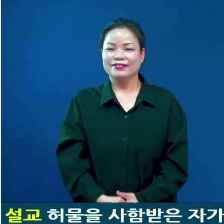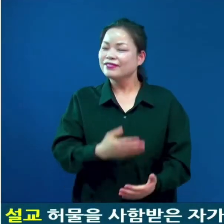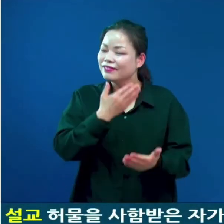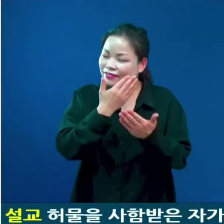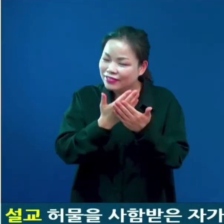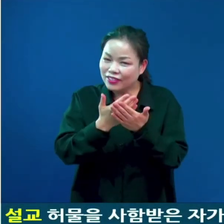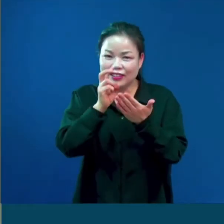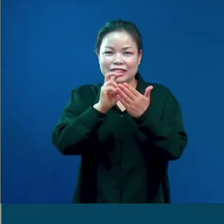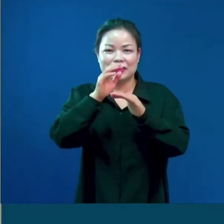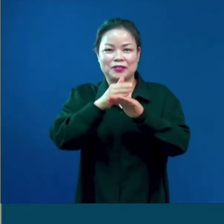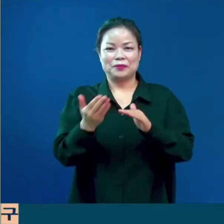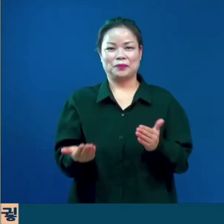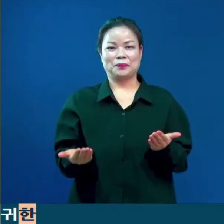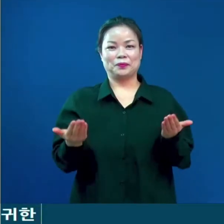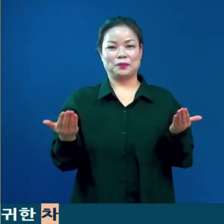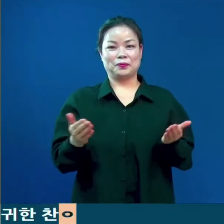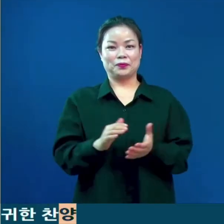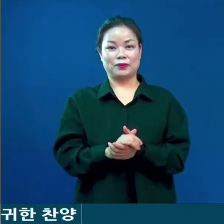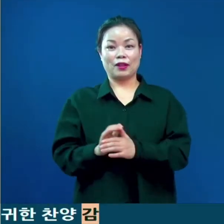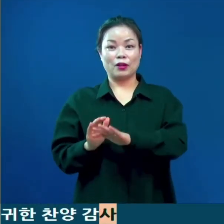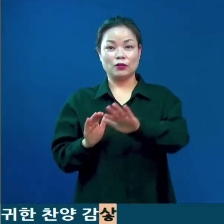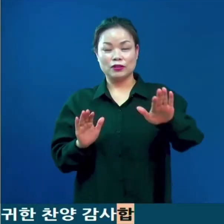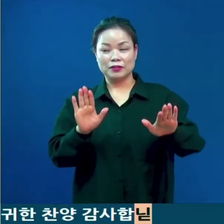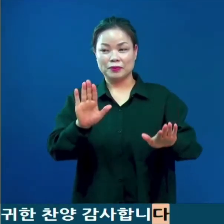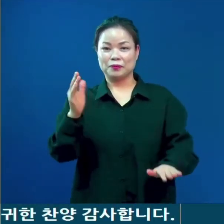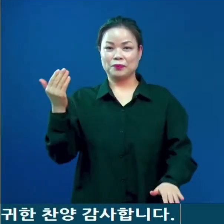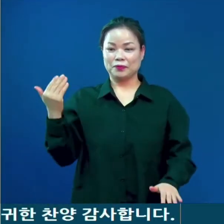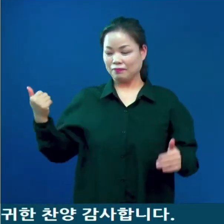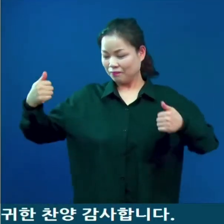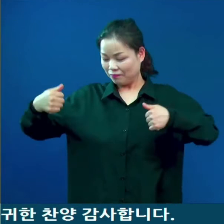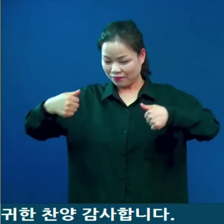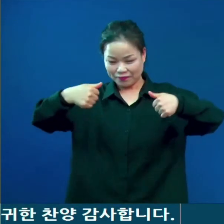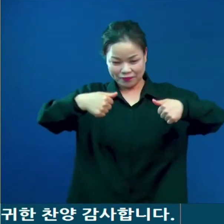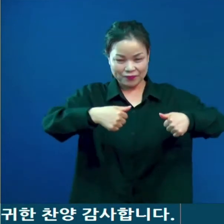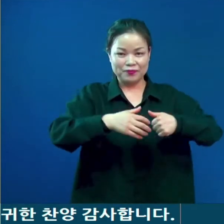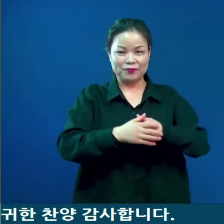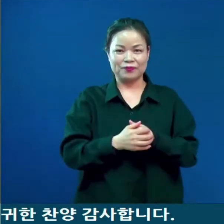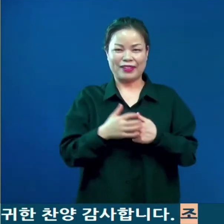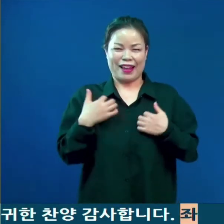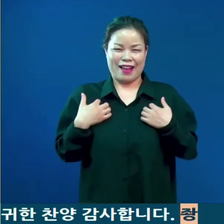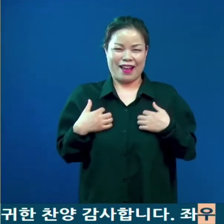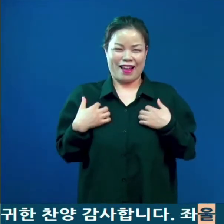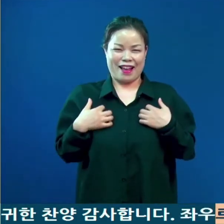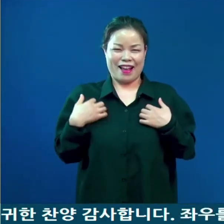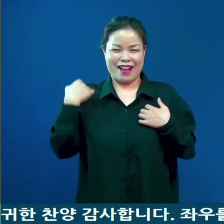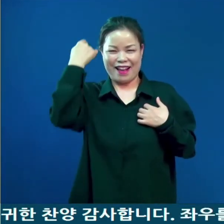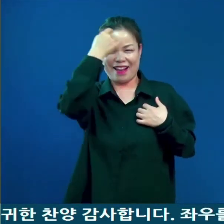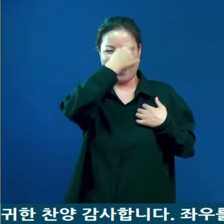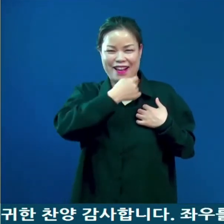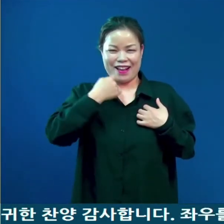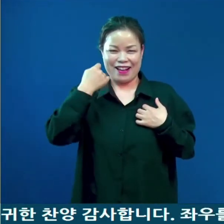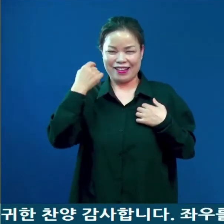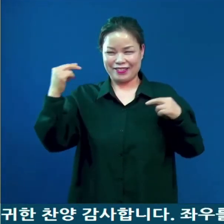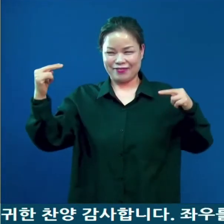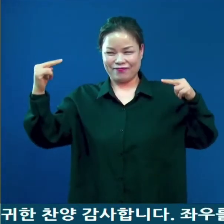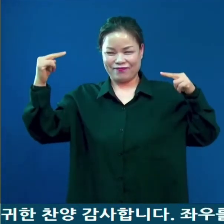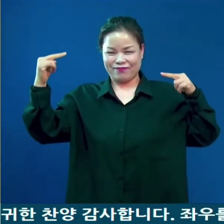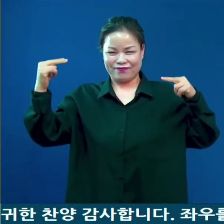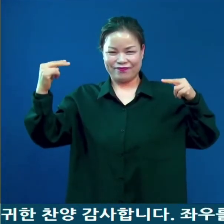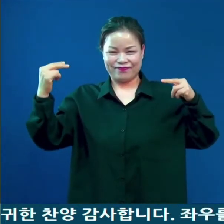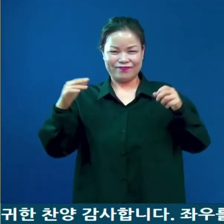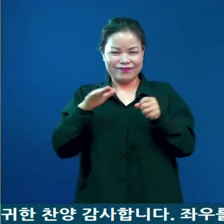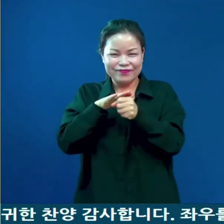귀한 찬양 감사합니다. 우리 앞뒤 좌우로 보시면서 이렇게 반가운 얼굴로 눈으로 인사하도록